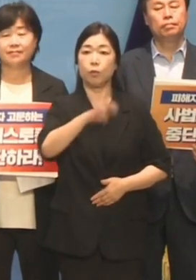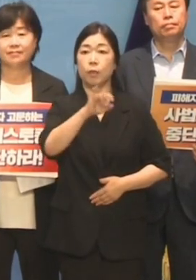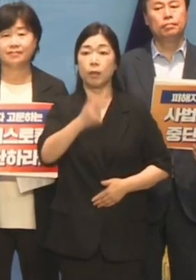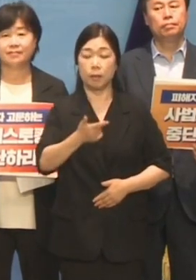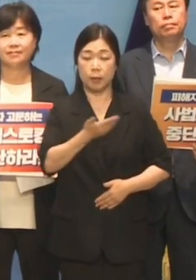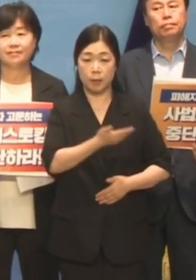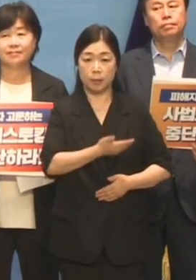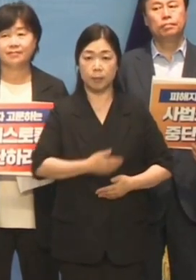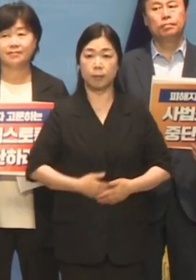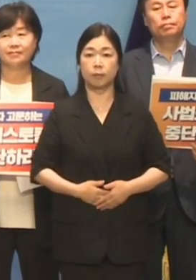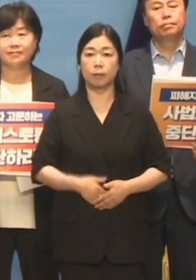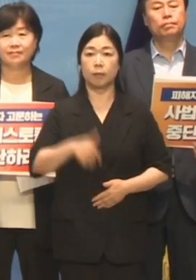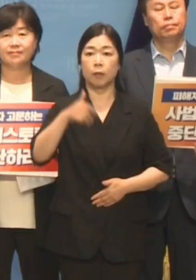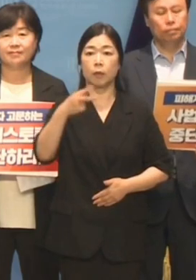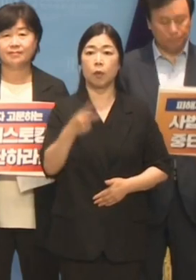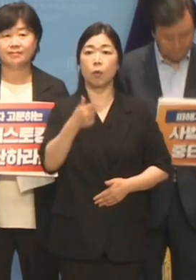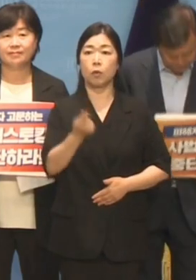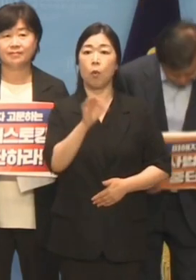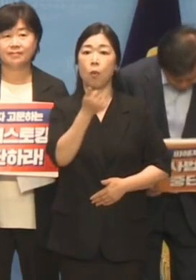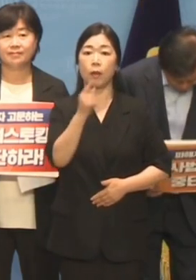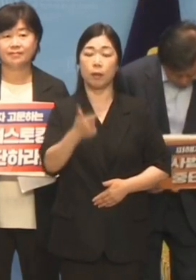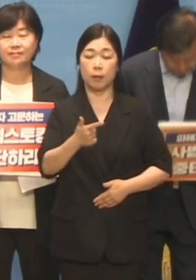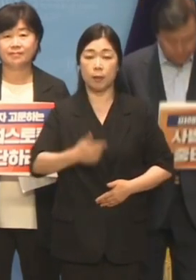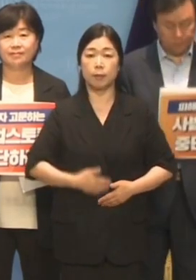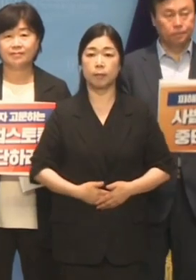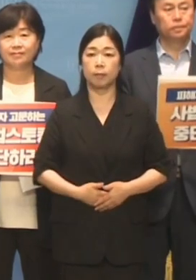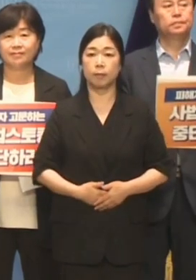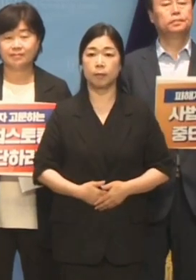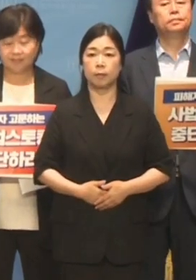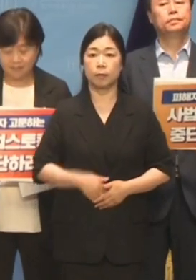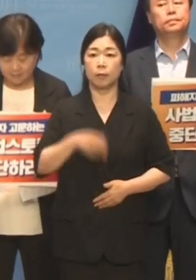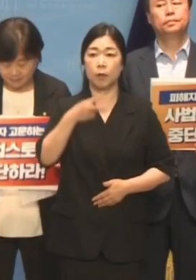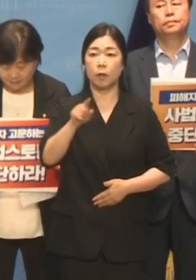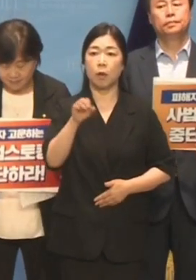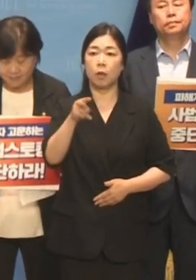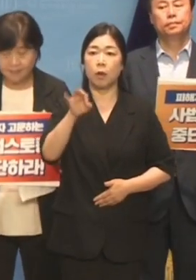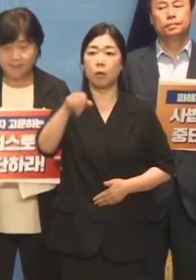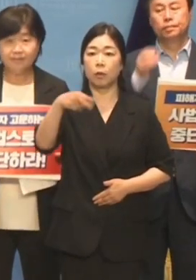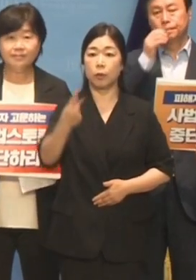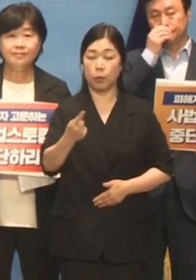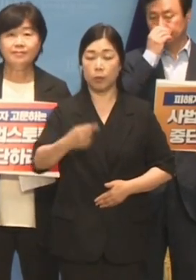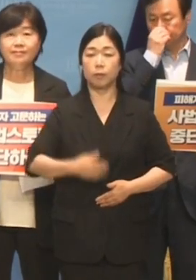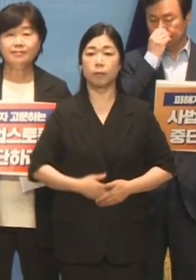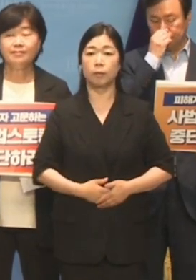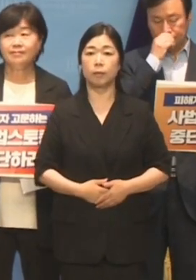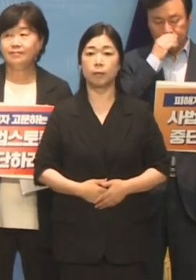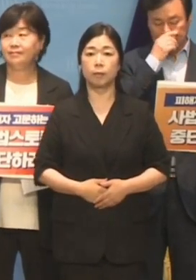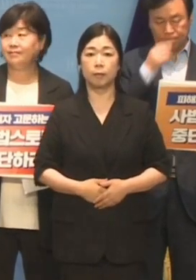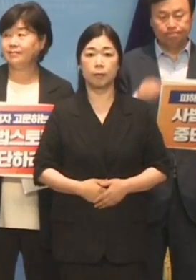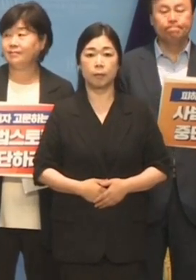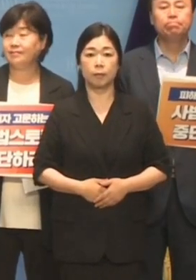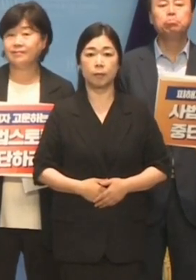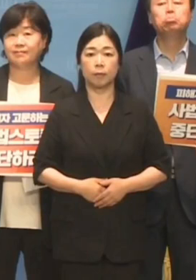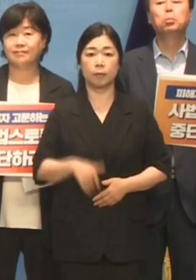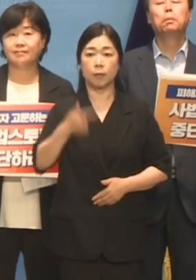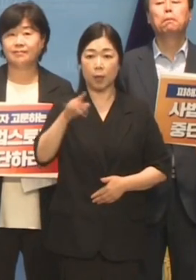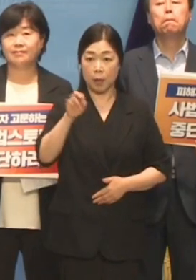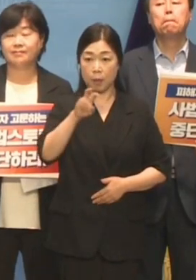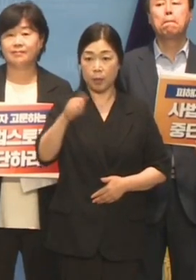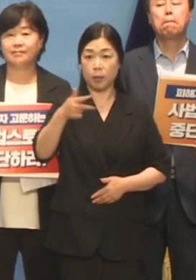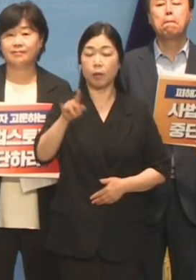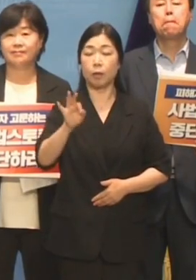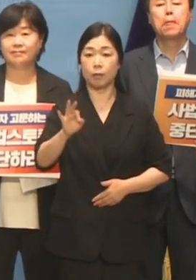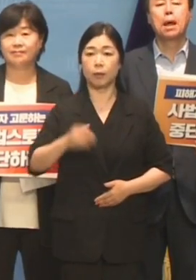의원님 참석하셨고요. 도종환 의원님 참석하셨습니다. 서영교 의원님 참석해 주셨고요.